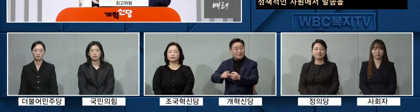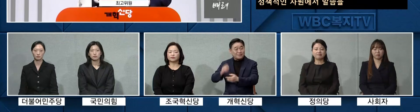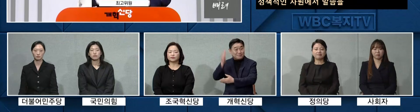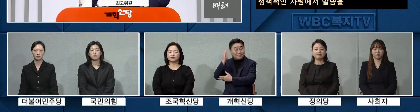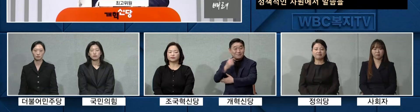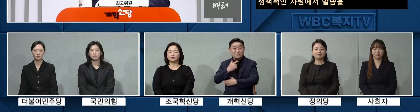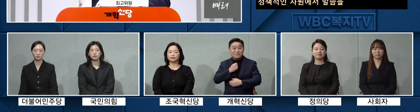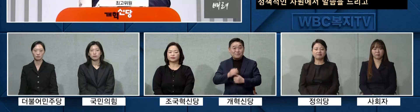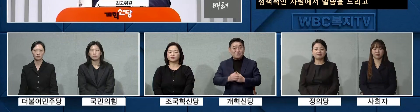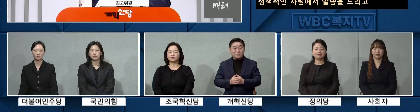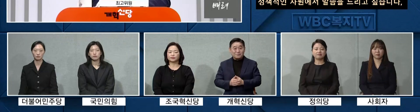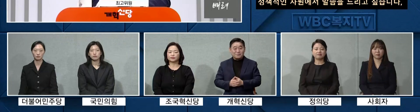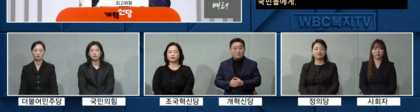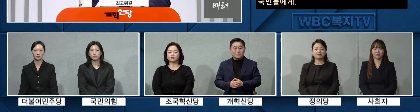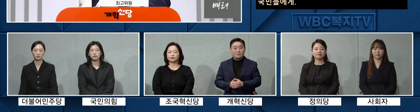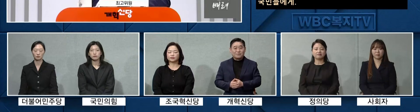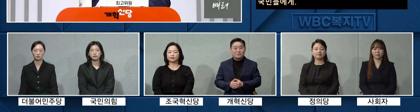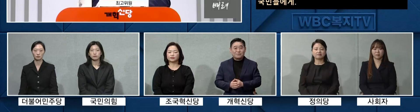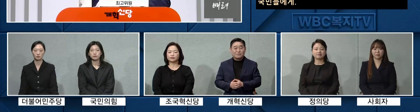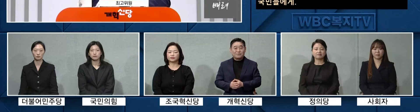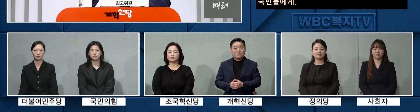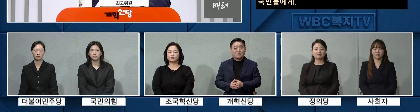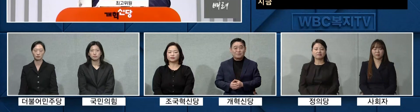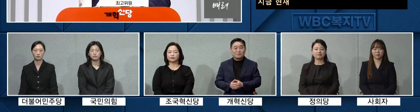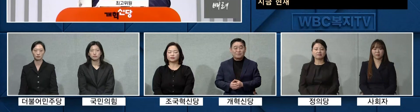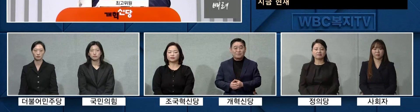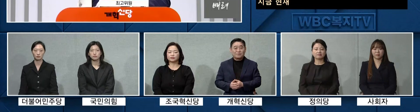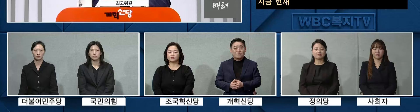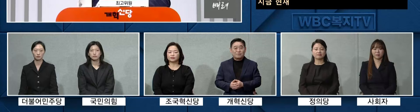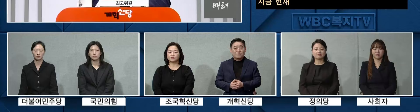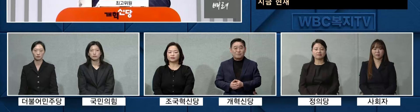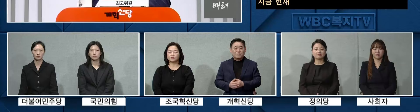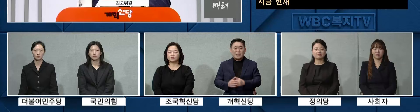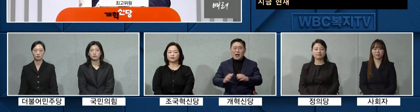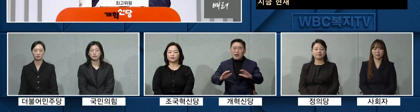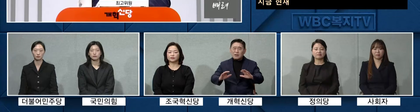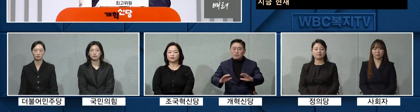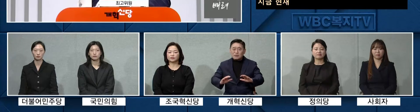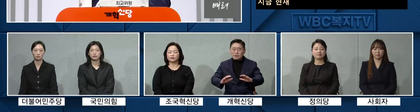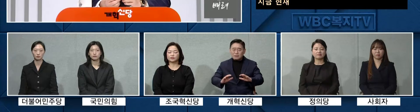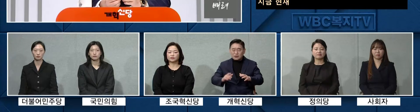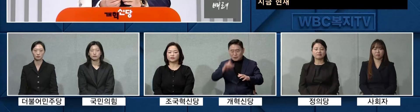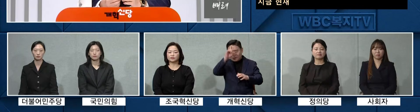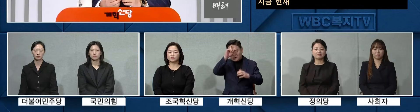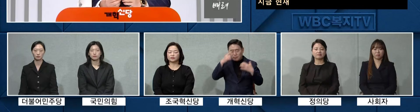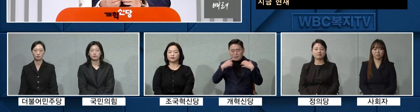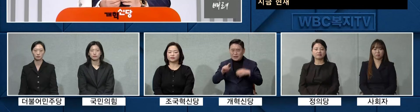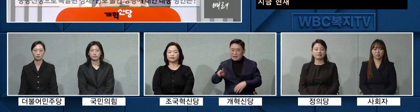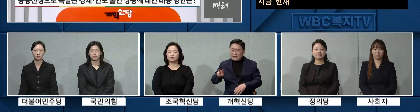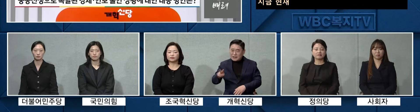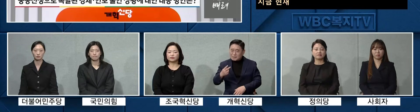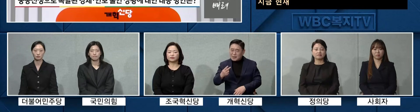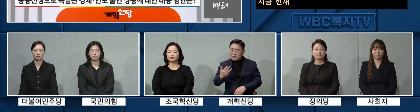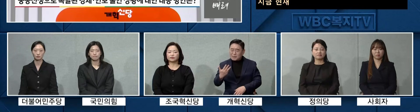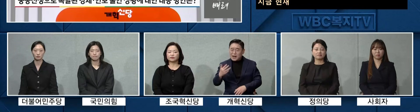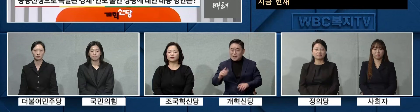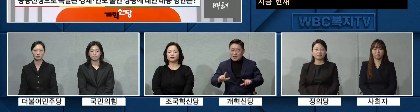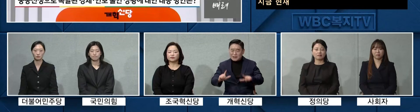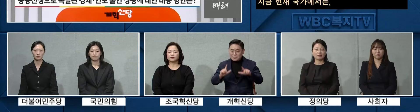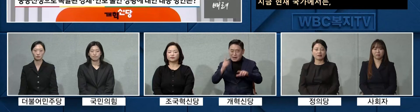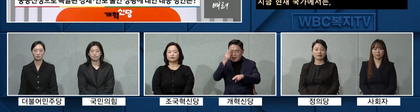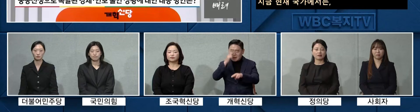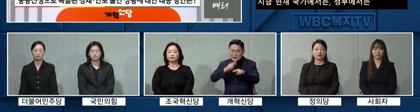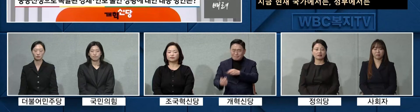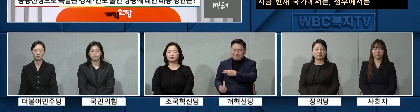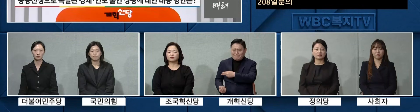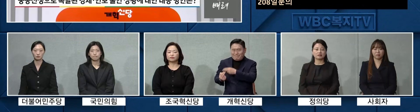국민들에게. 지금 현재 국가에서는 정부에서는 208일분의 원유를 비축하고 있다 이렇게